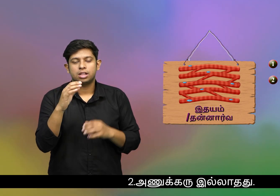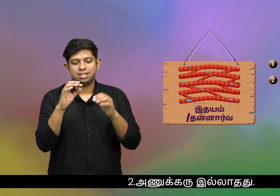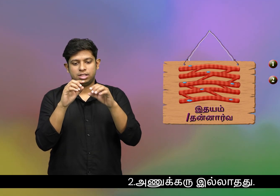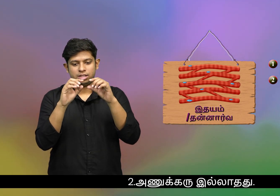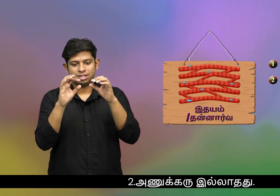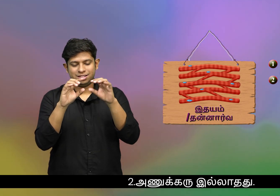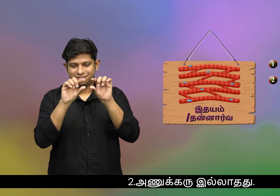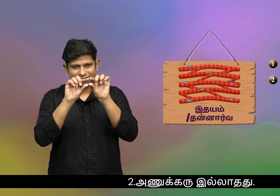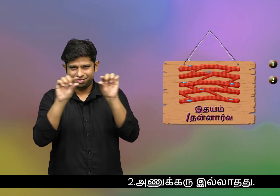அணுக்கரு இல்லாதது.